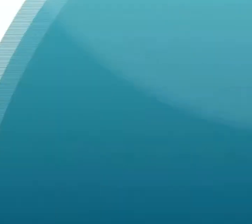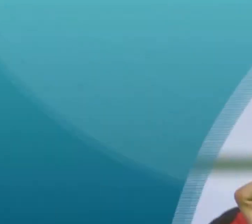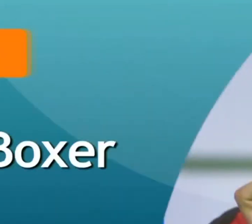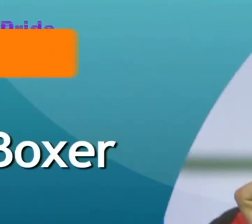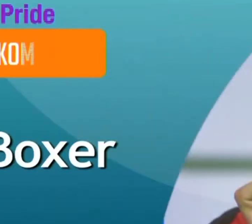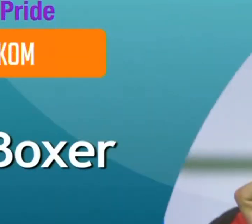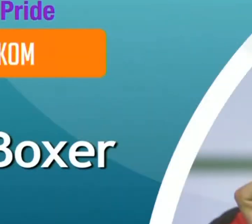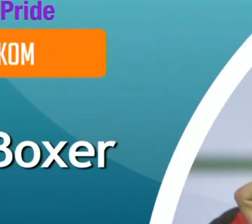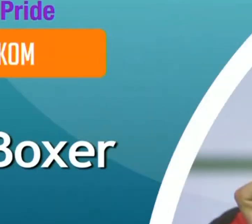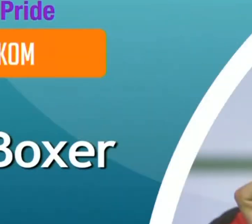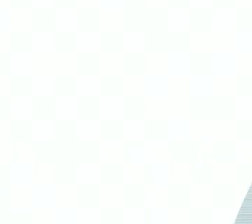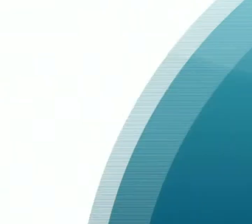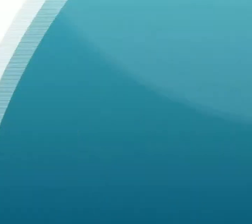चाहा केंद्र चुने,